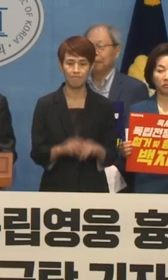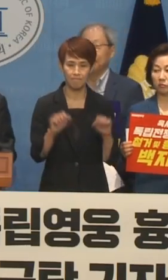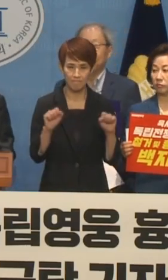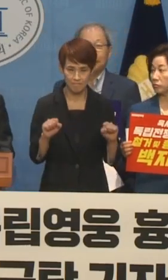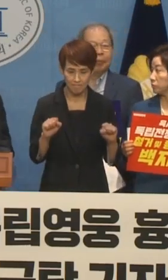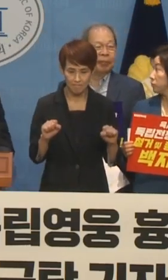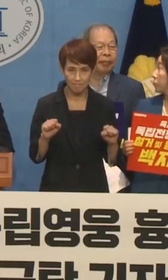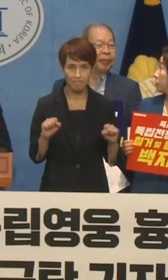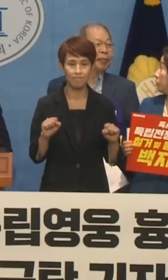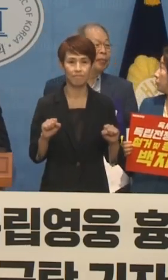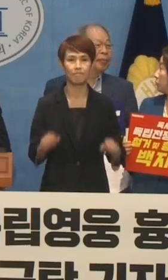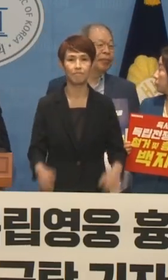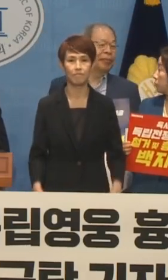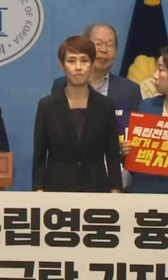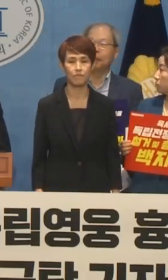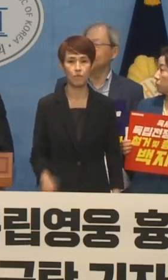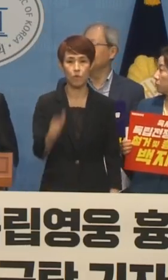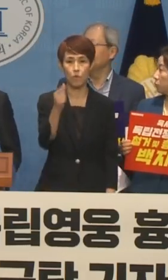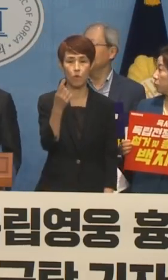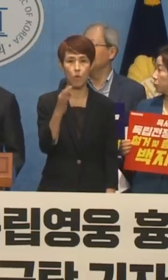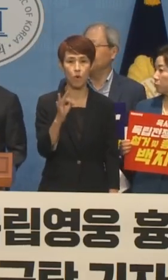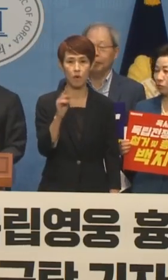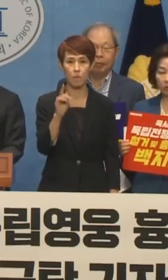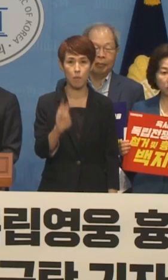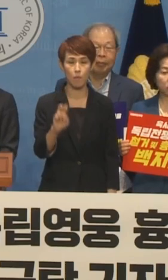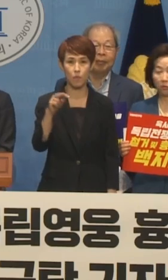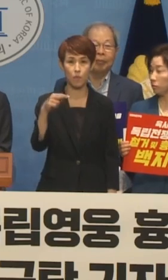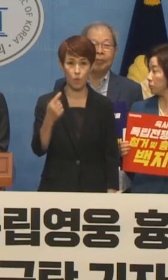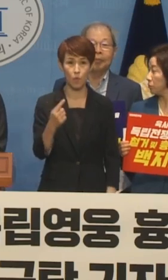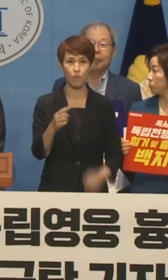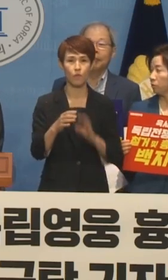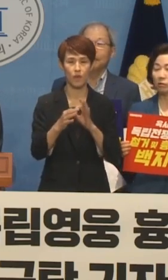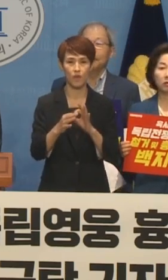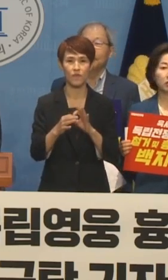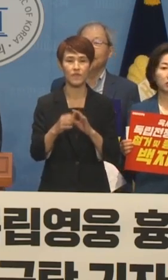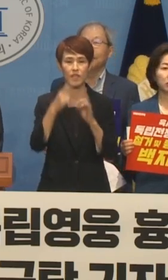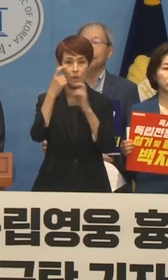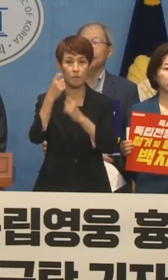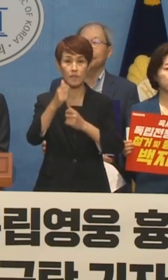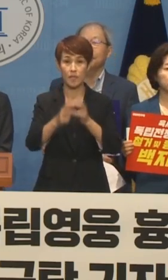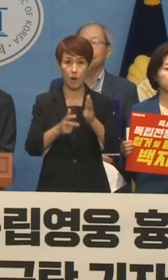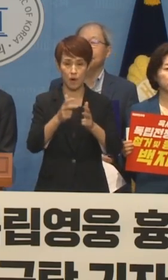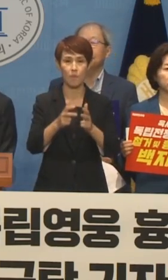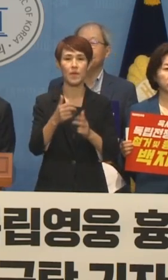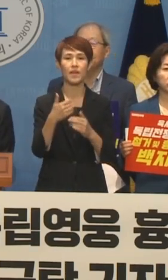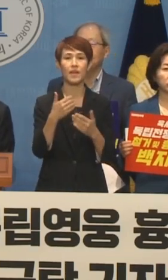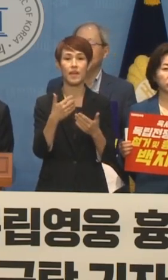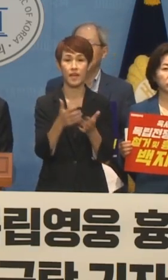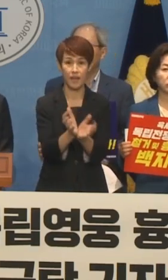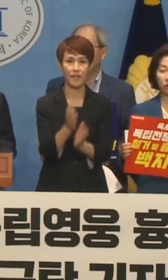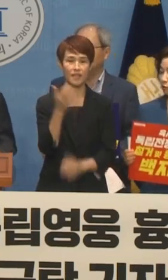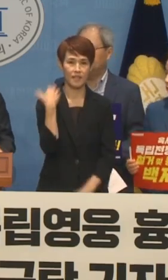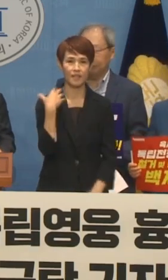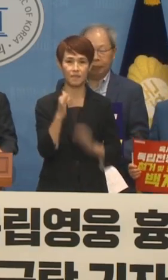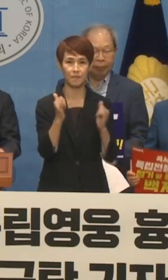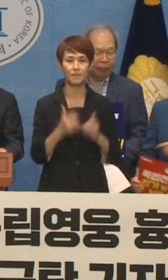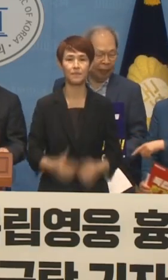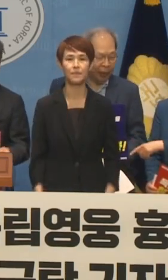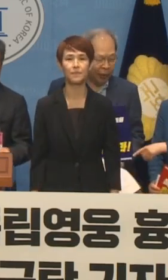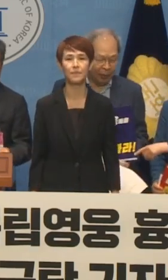안녕하십니까. 저는 홍범도 장군 기념사 앞에 사무총장 한동건입니다. 오늘 4일 맡았습니다.